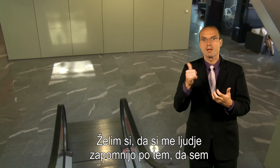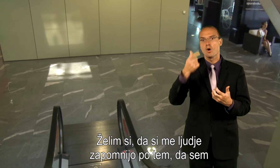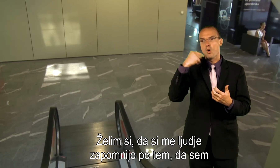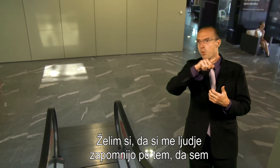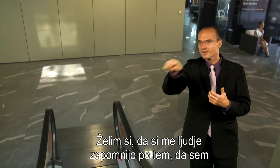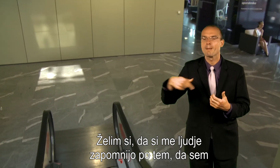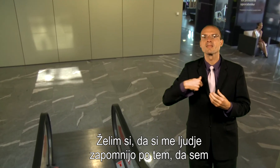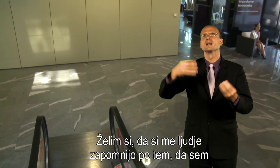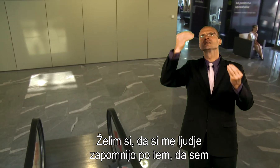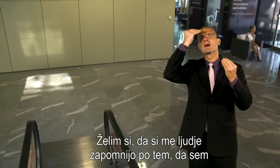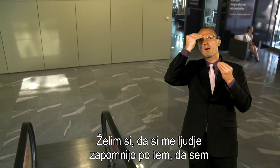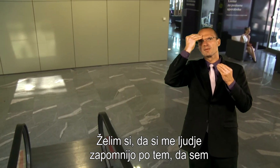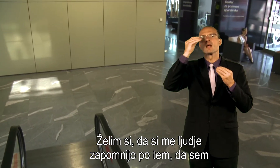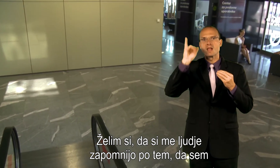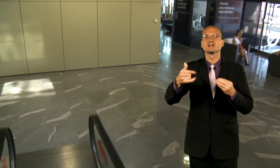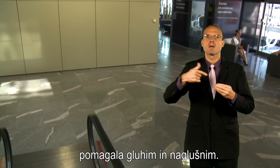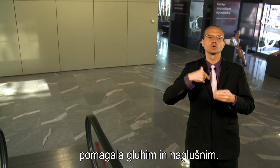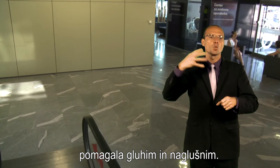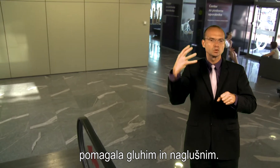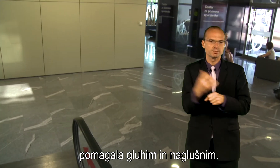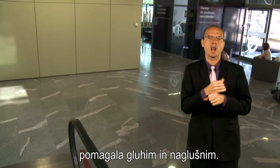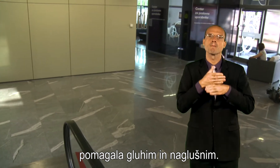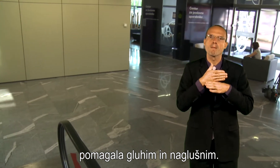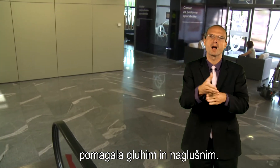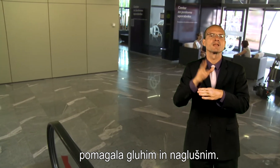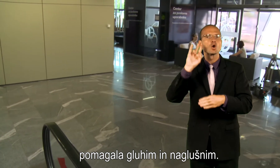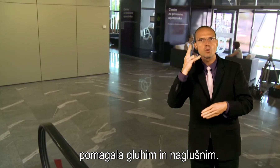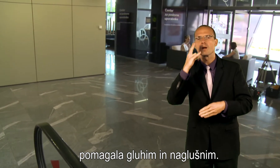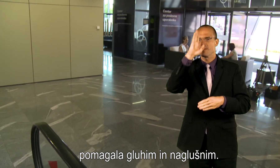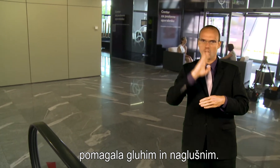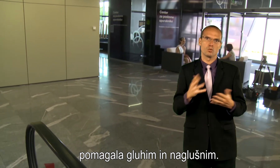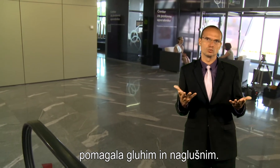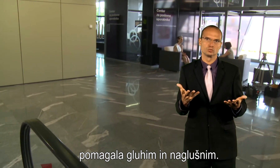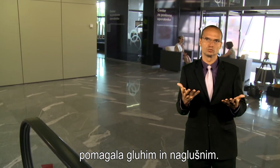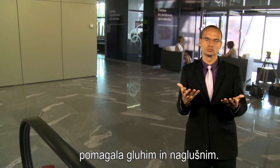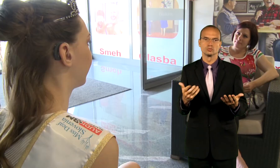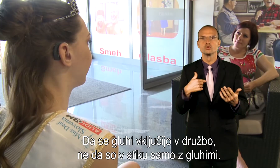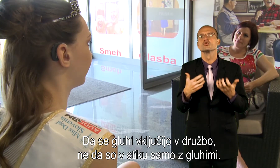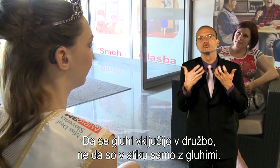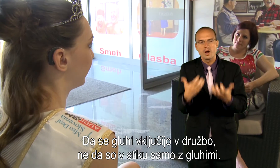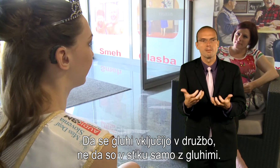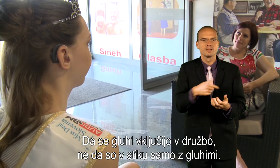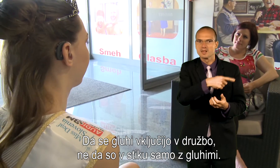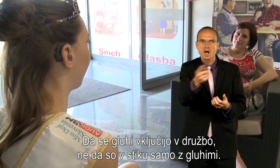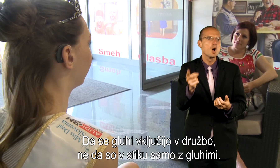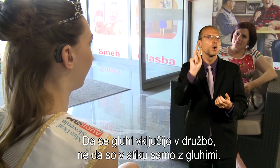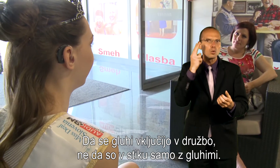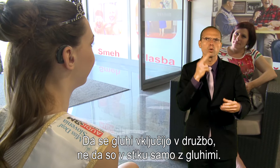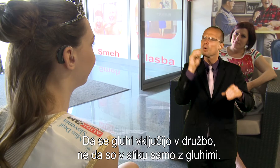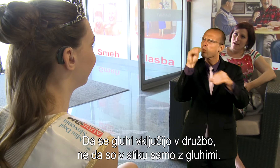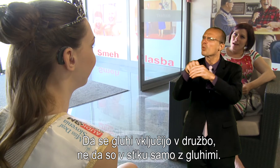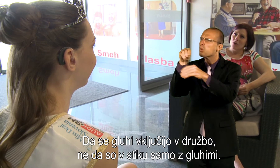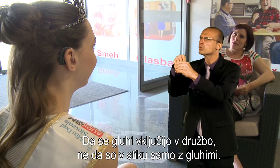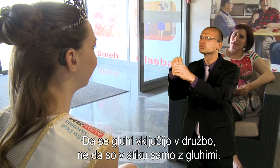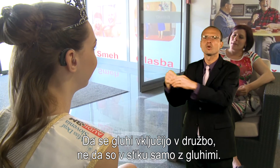si, da se mi ljudje zapomnijo tako, da sem pač res pomagala gluhim in naglušnim. Želim si, da se pač